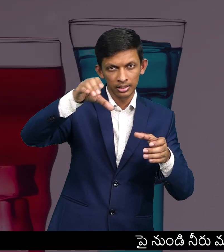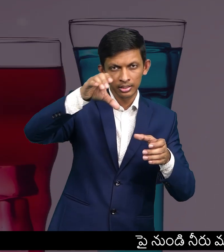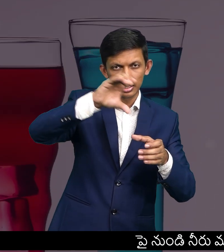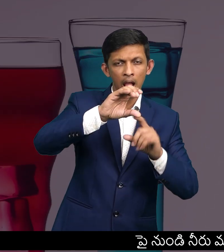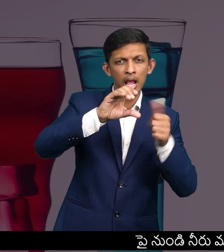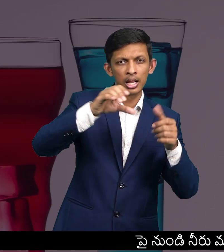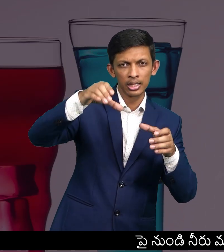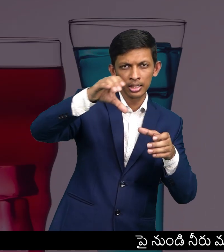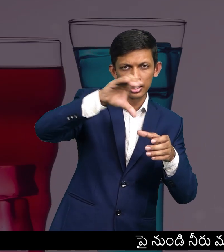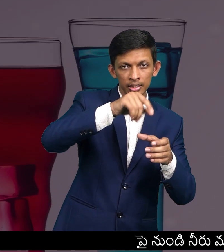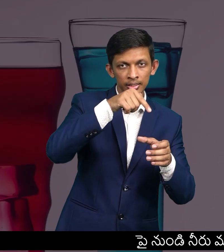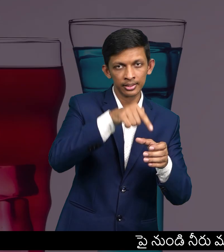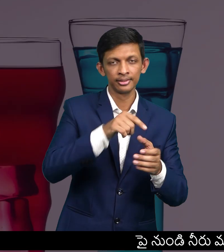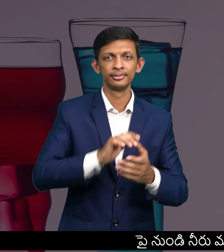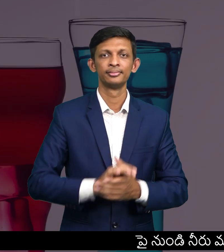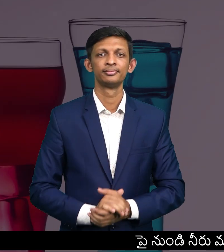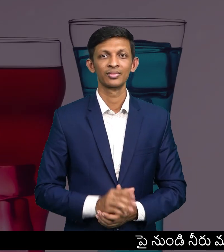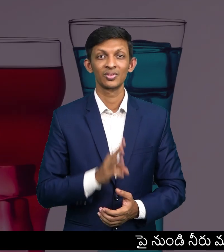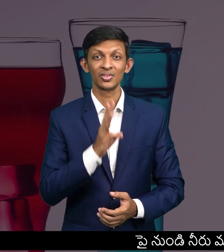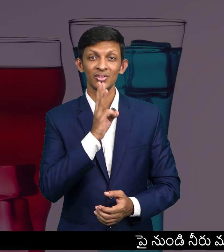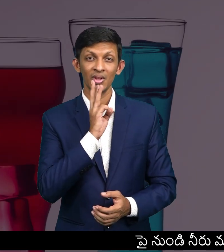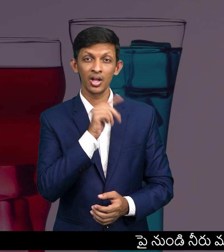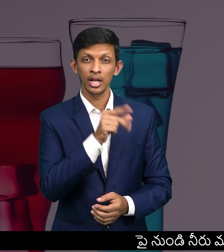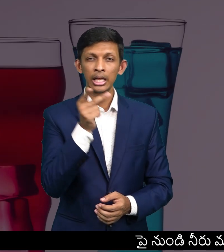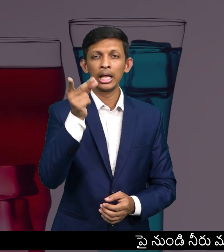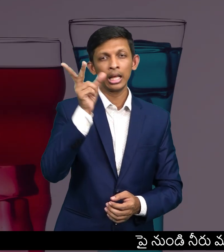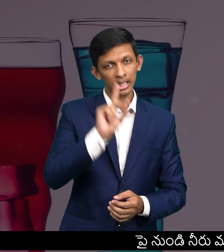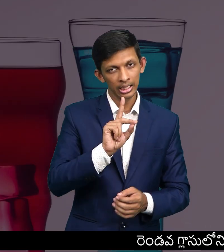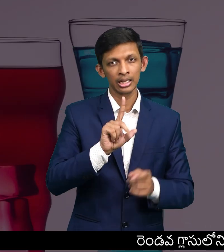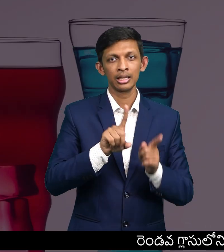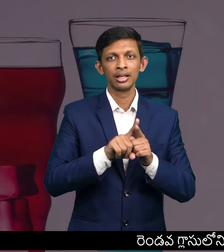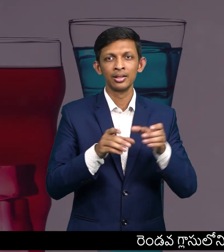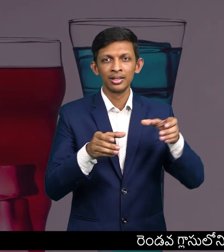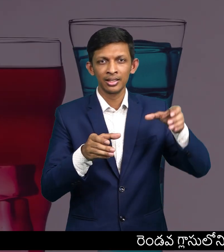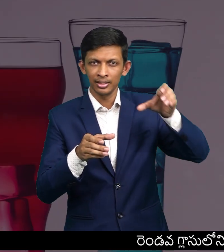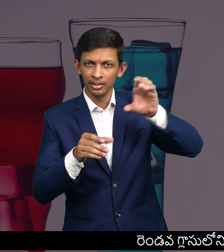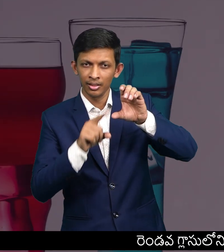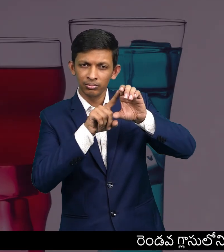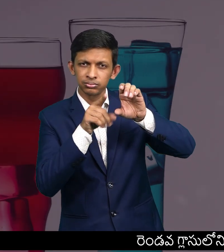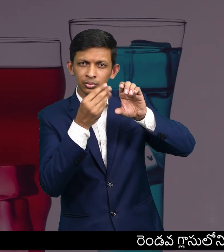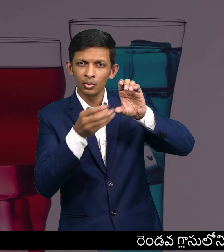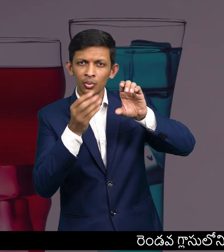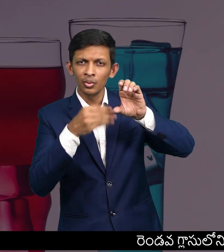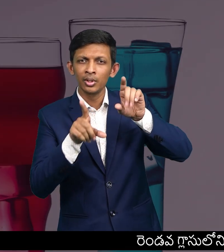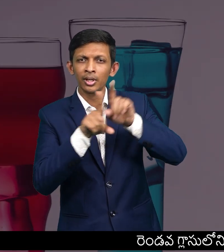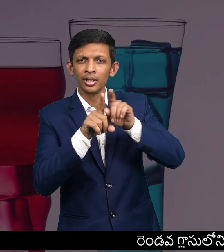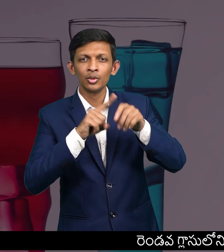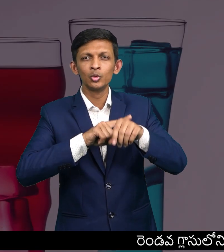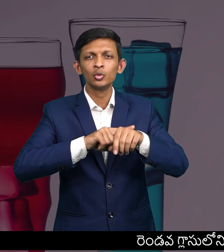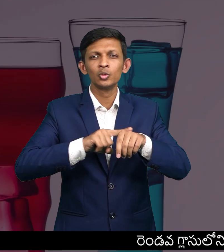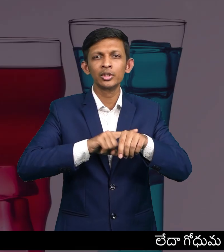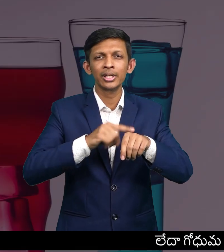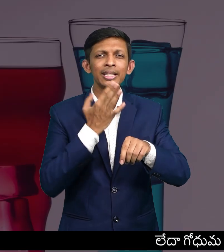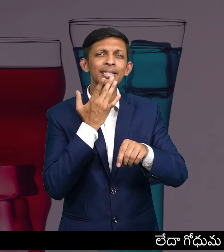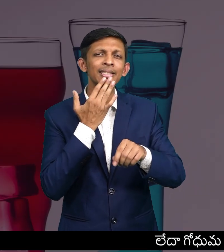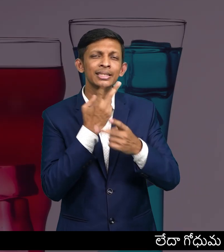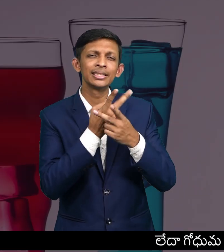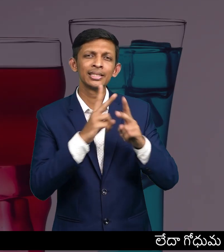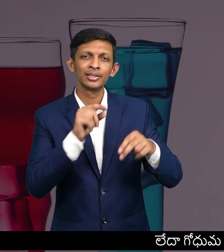పైనుండి నీరు మరొక గ్లాసులోకి వంచండి. రెండవ గ్లాసులోని నీరు ఇప్పటికీ బురదగా లేదా గోధుమ